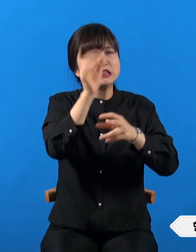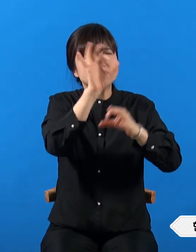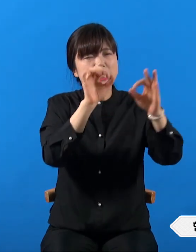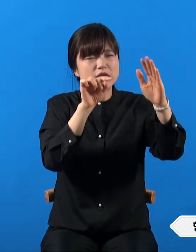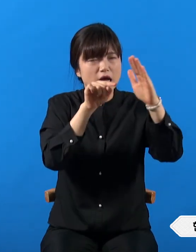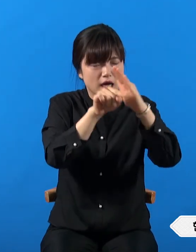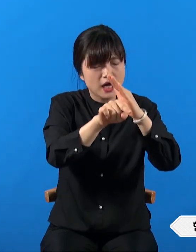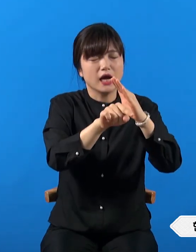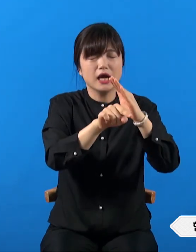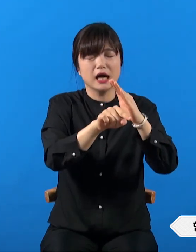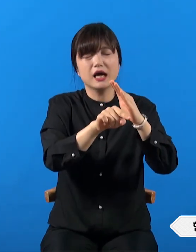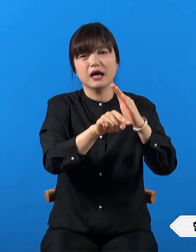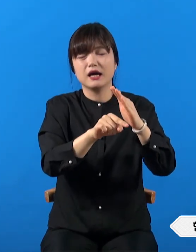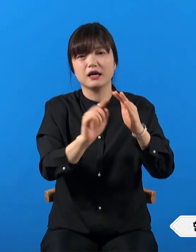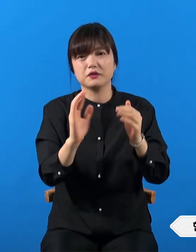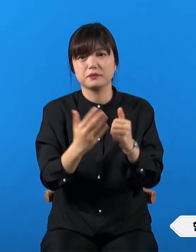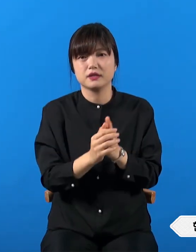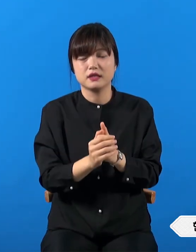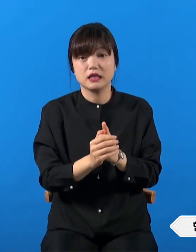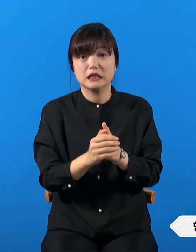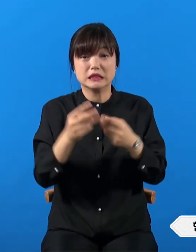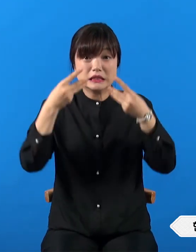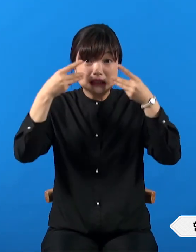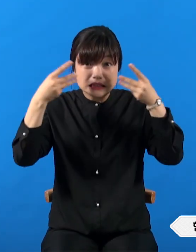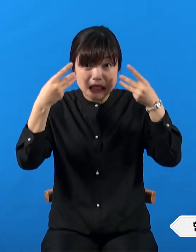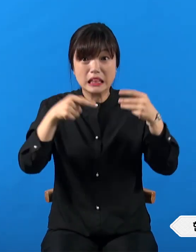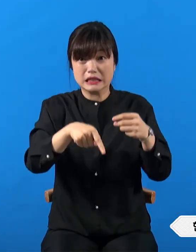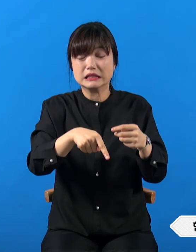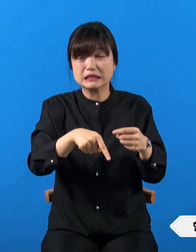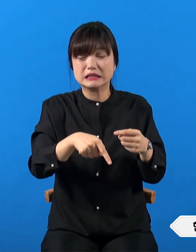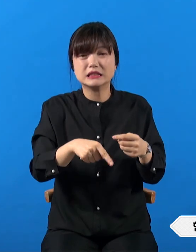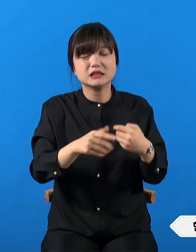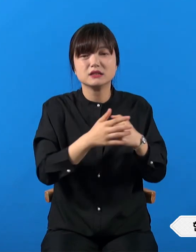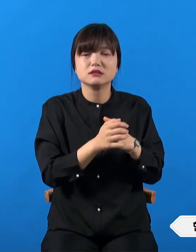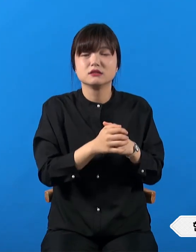그런 기도의 의무입니다. 그 인디언들은